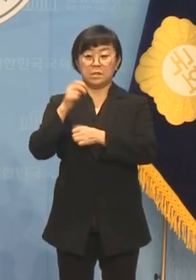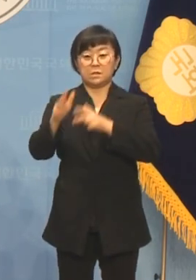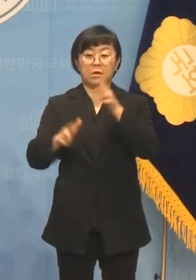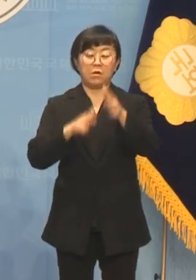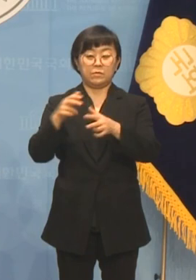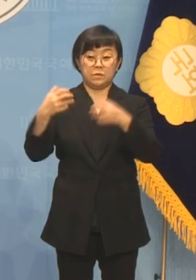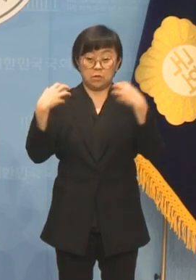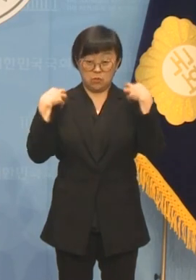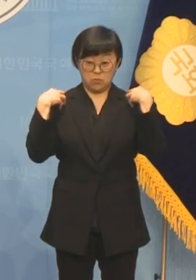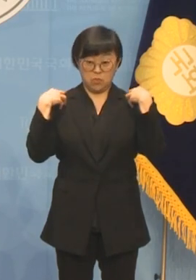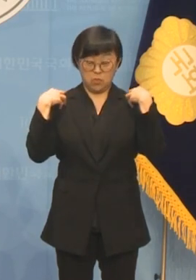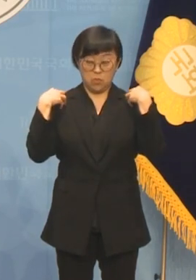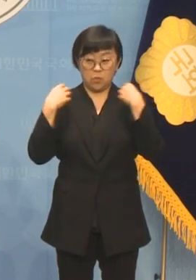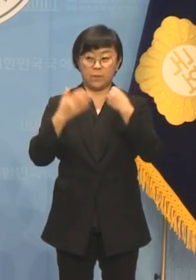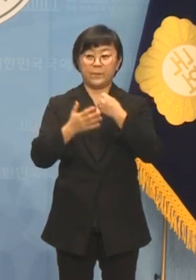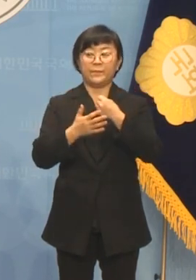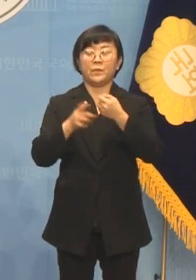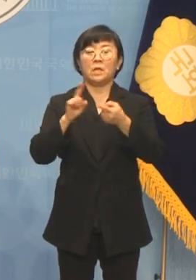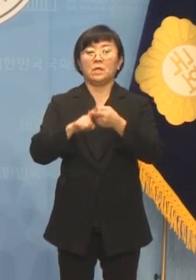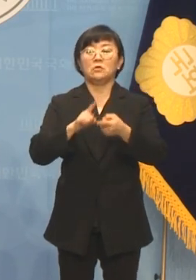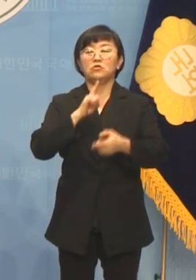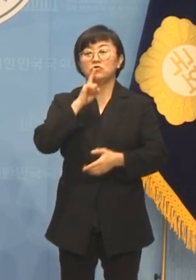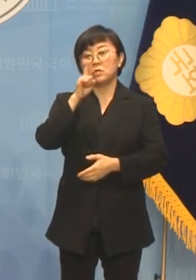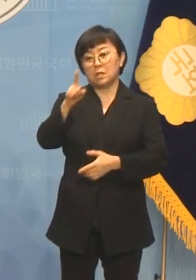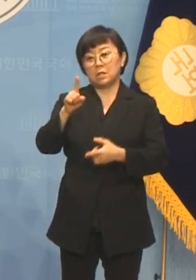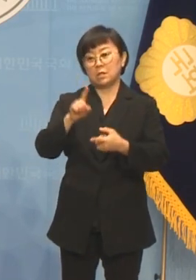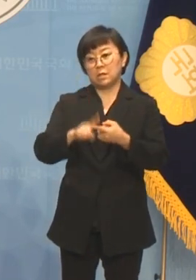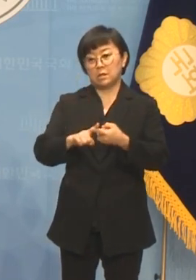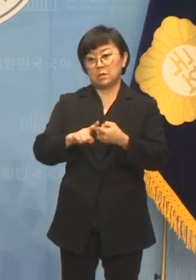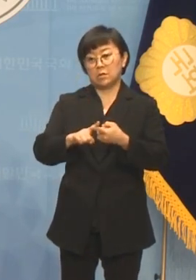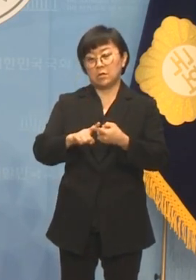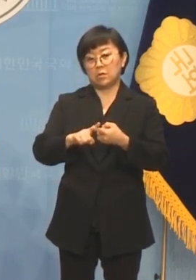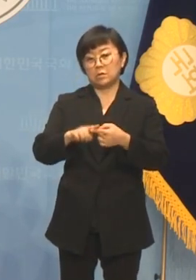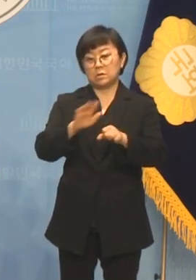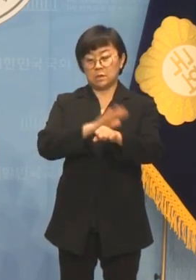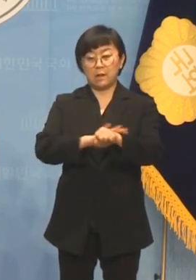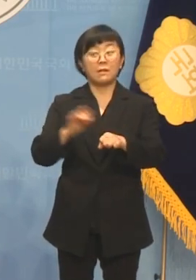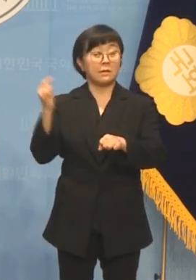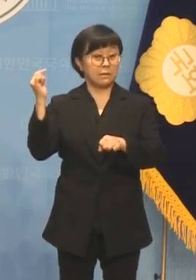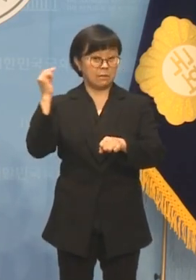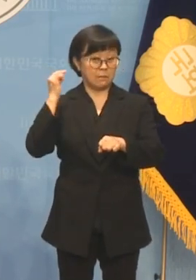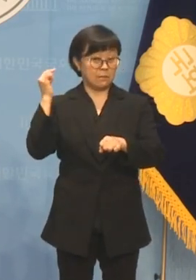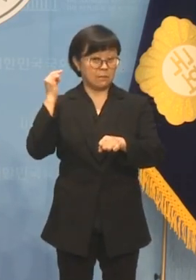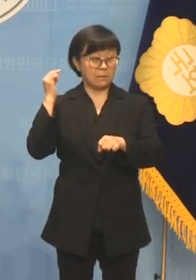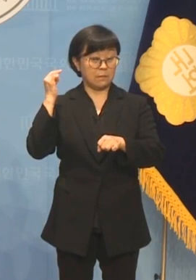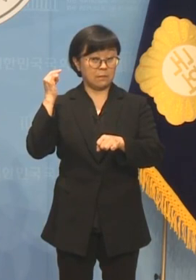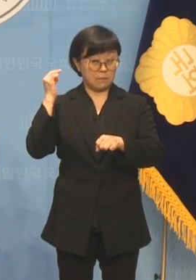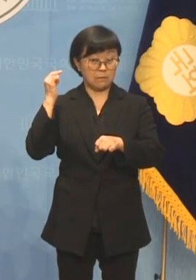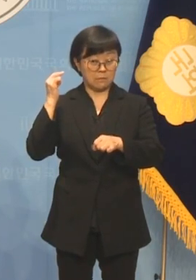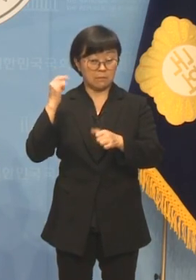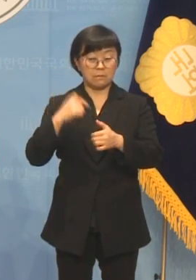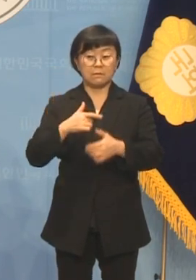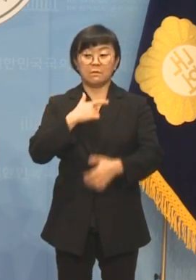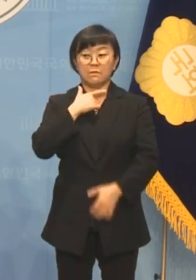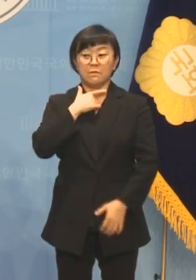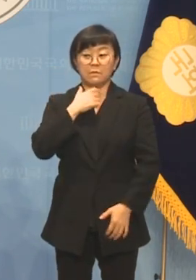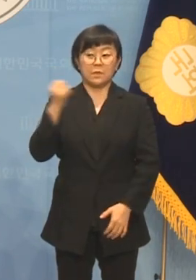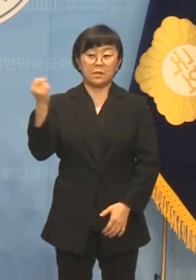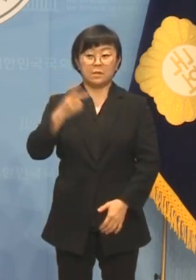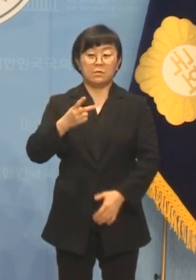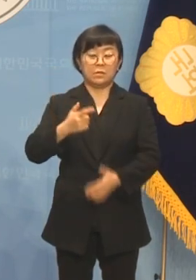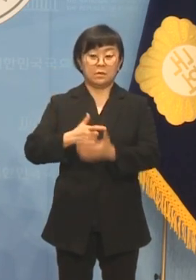방위사업청도 본의원의 이 주장을 무겁게 받아 주시기를 다시